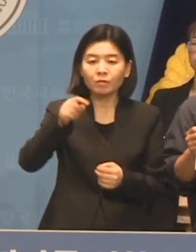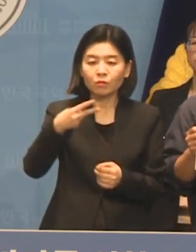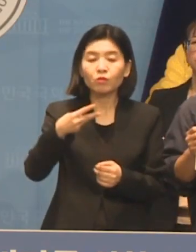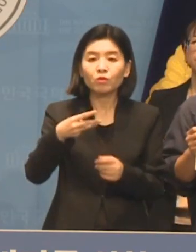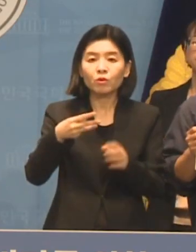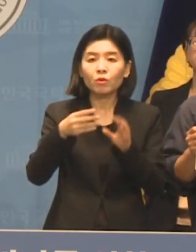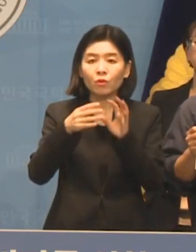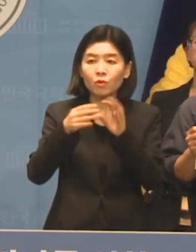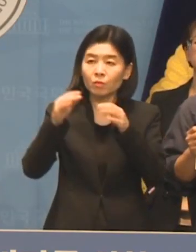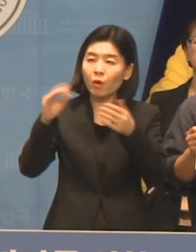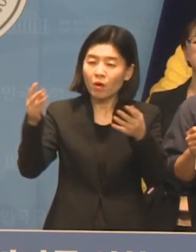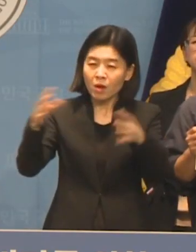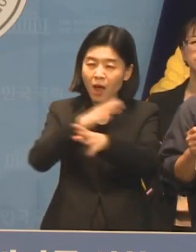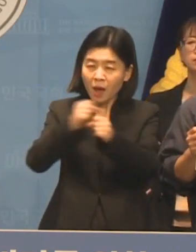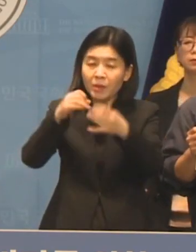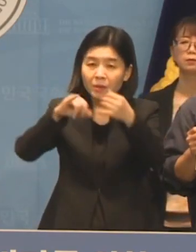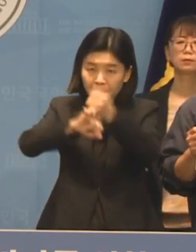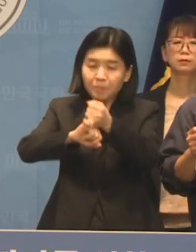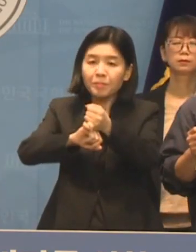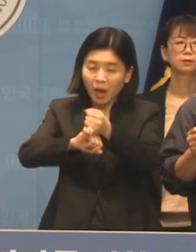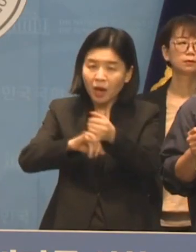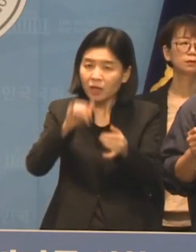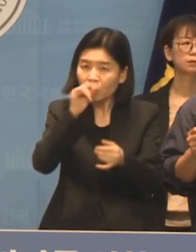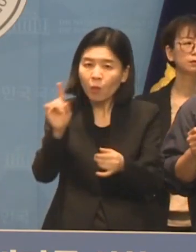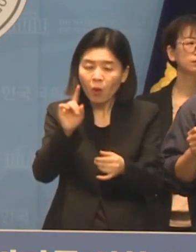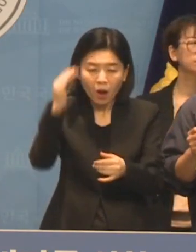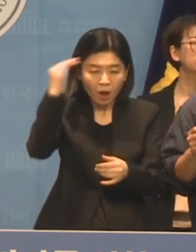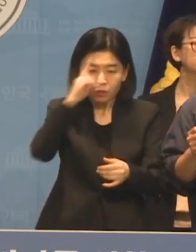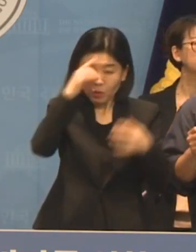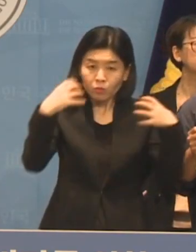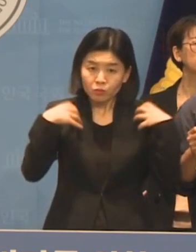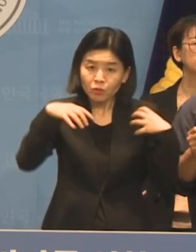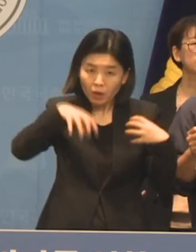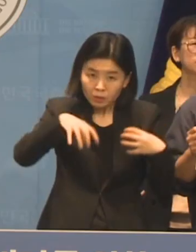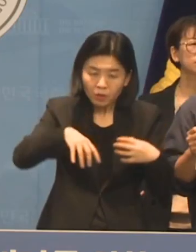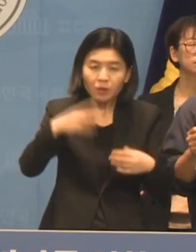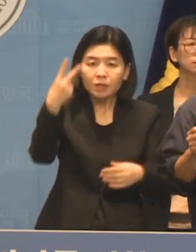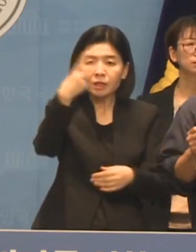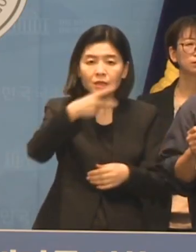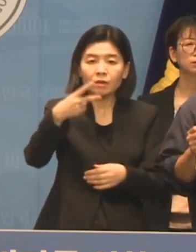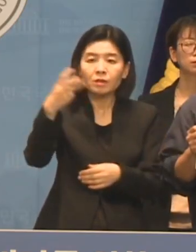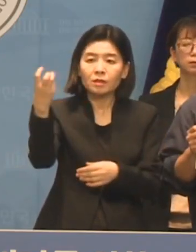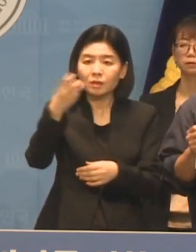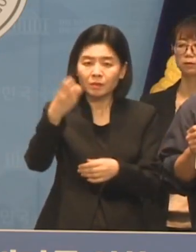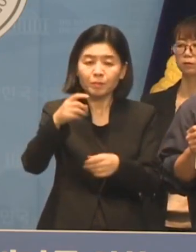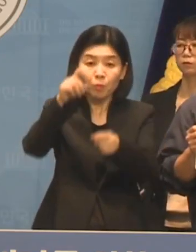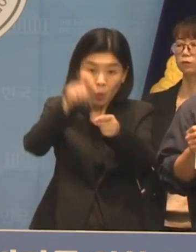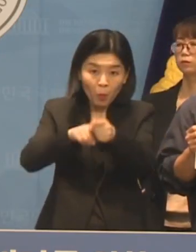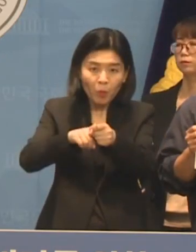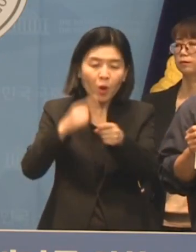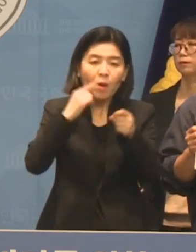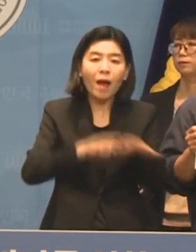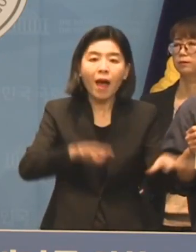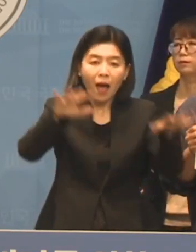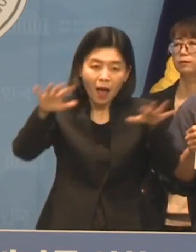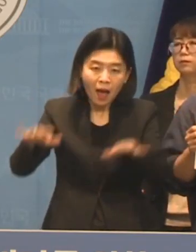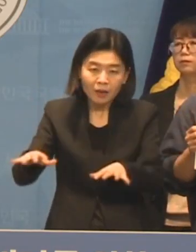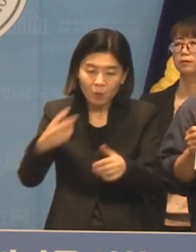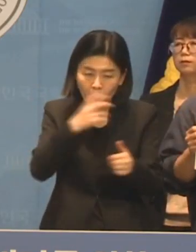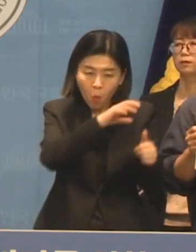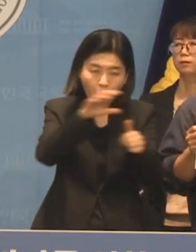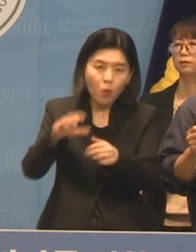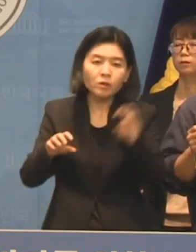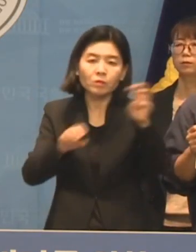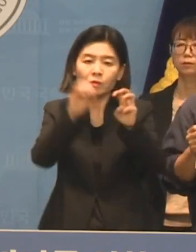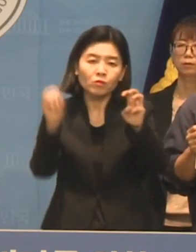바와 같이 한국 정부 역시 2030년까지 바다의 30%를 해양보호구역으로 지정할 것을 공표했습니다. 뿐만